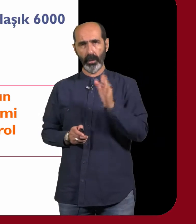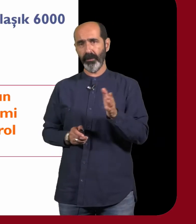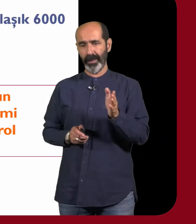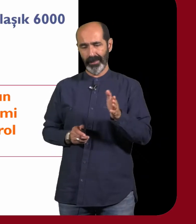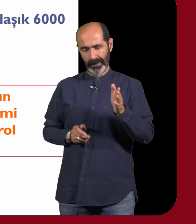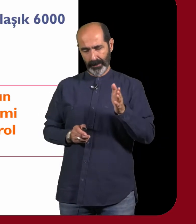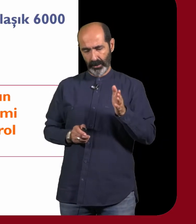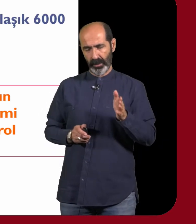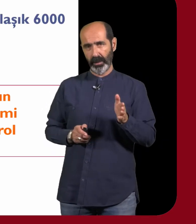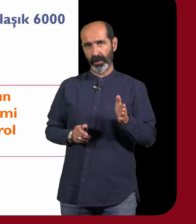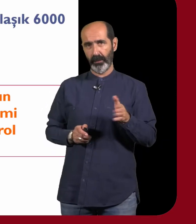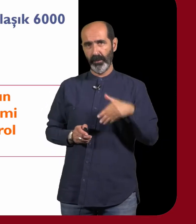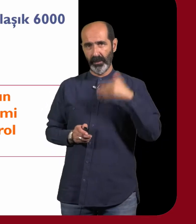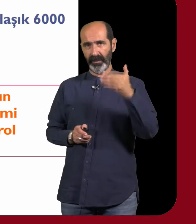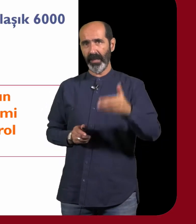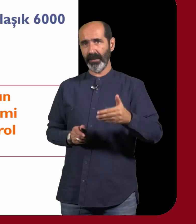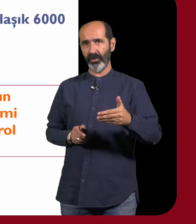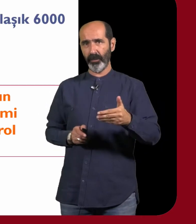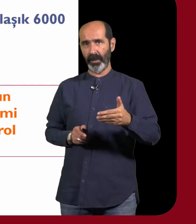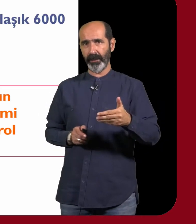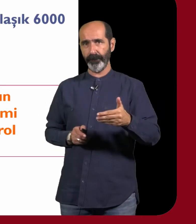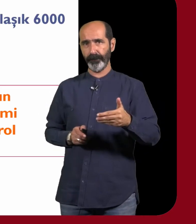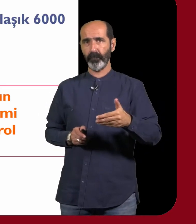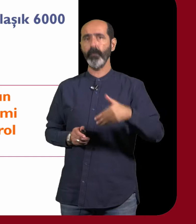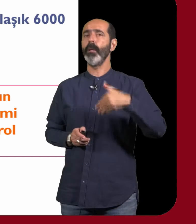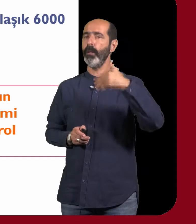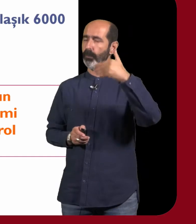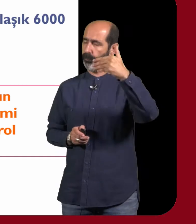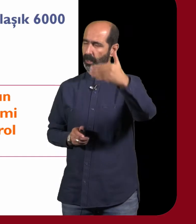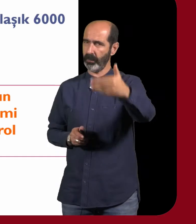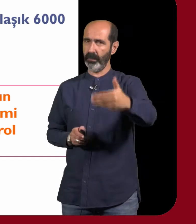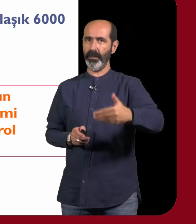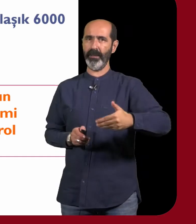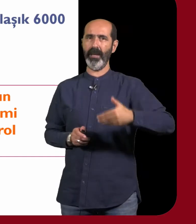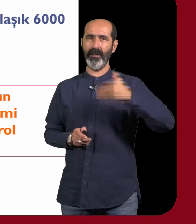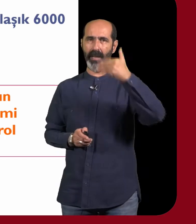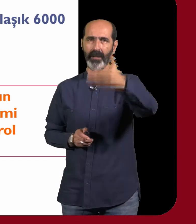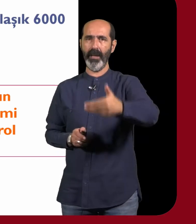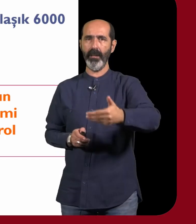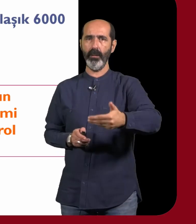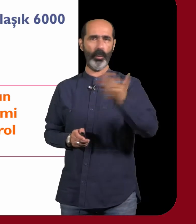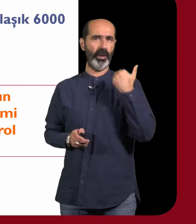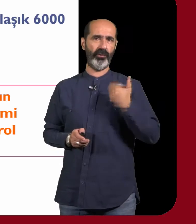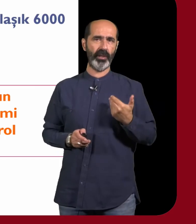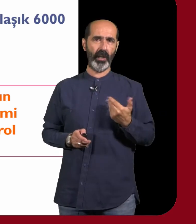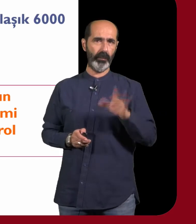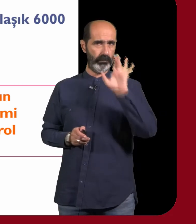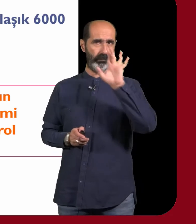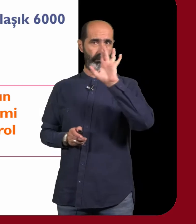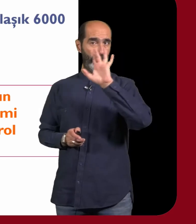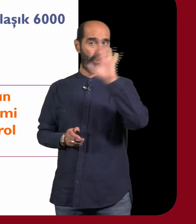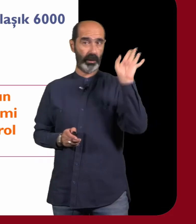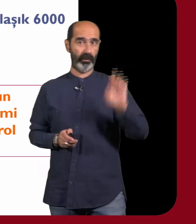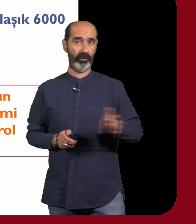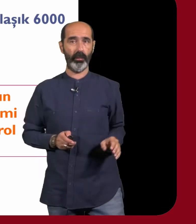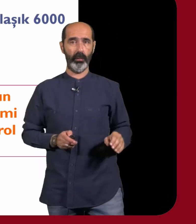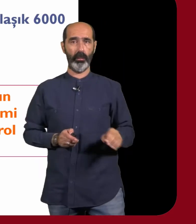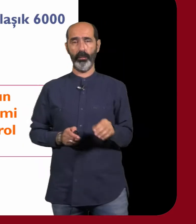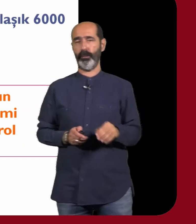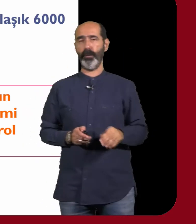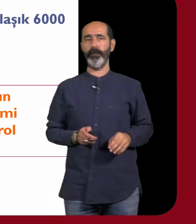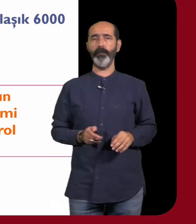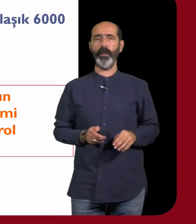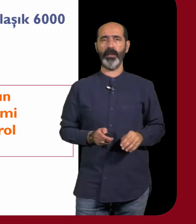getirmişlerdir varsa bilimsel gelişmeler farklı nedenlerle öne çıkar mı çıkıyor